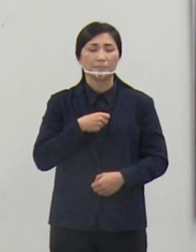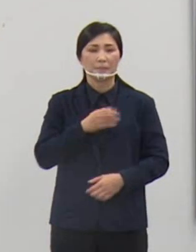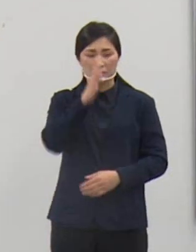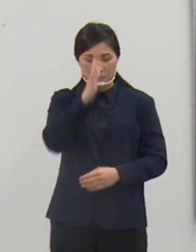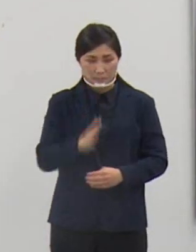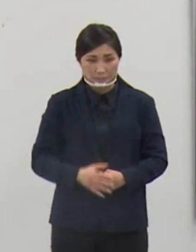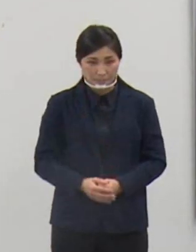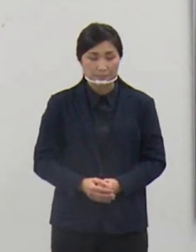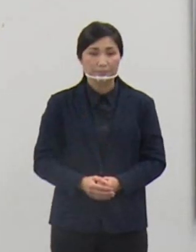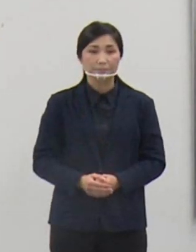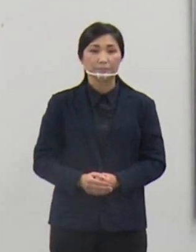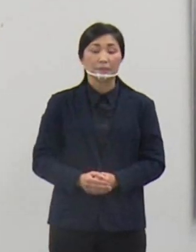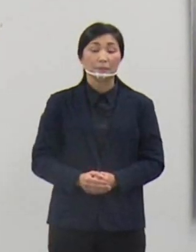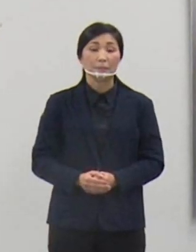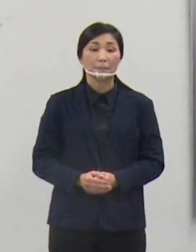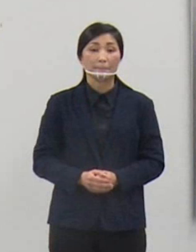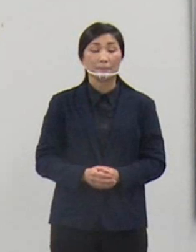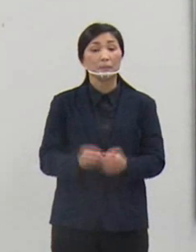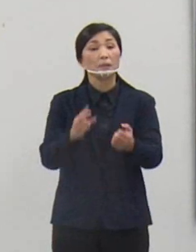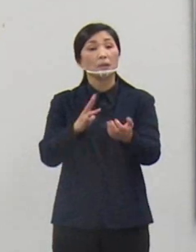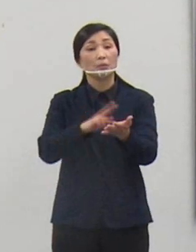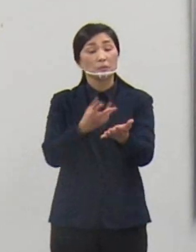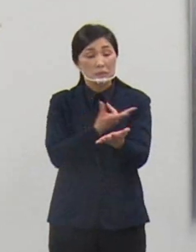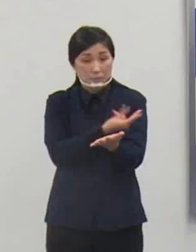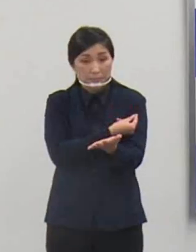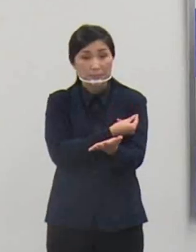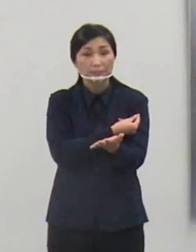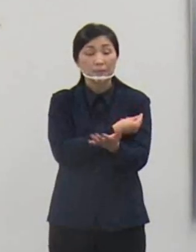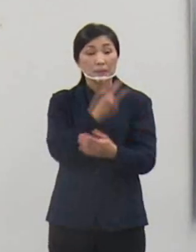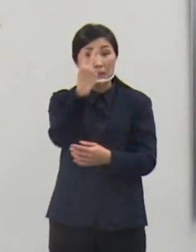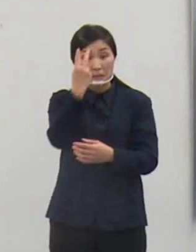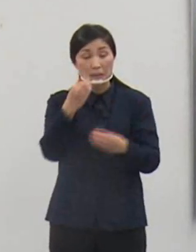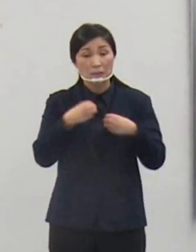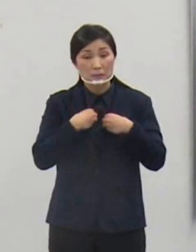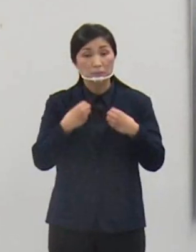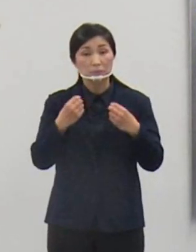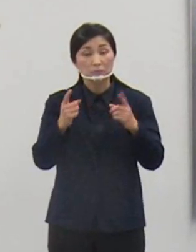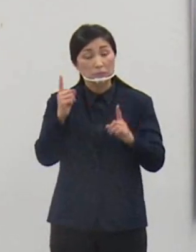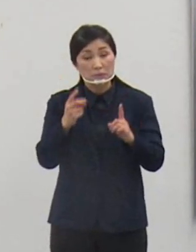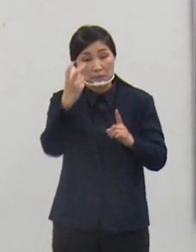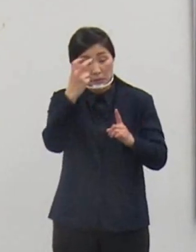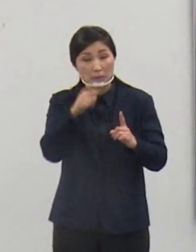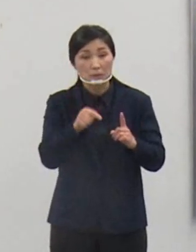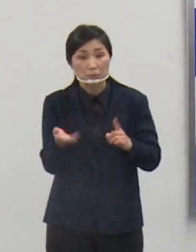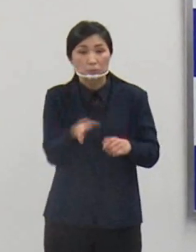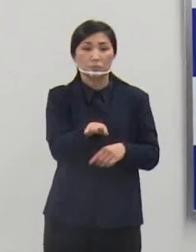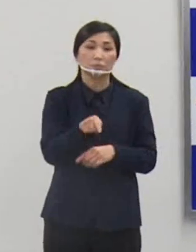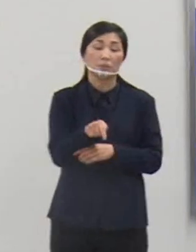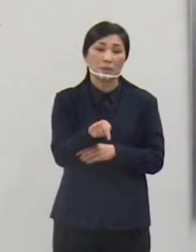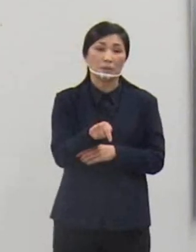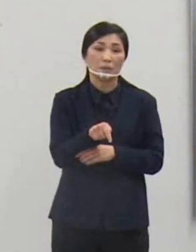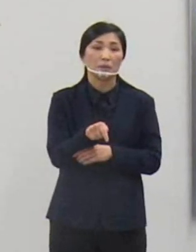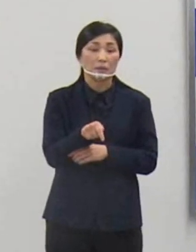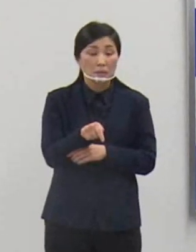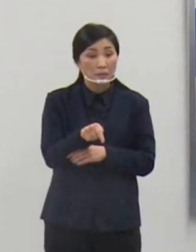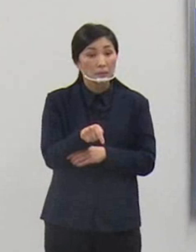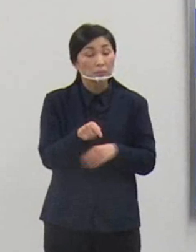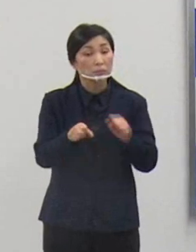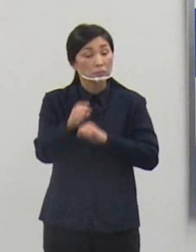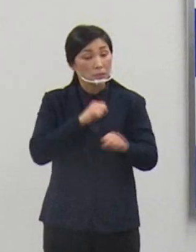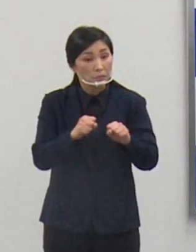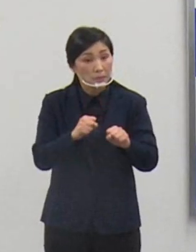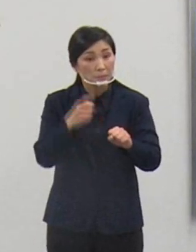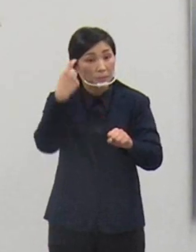後ワクチン検査パッケージの導入により、感染対策と日常生活の回復の両立を図る取り組みも進んでまい